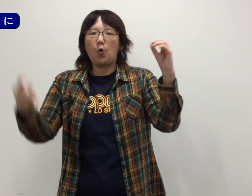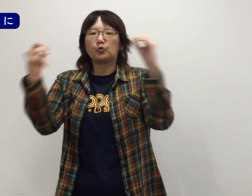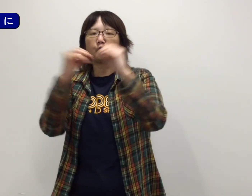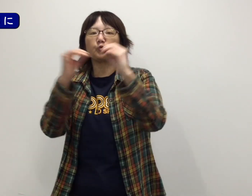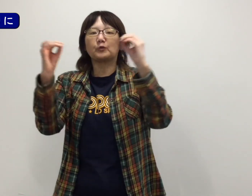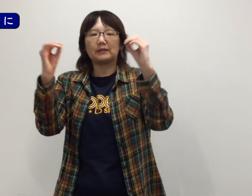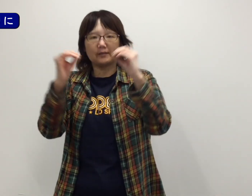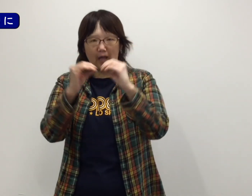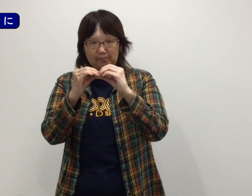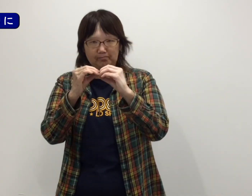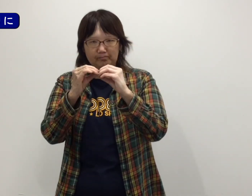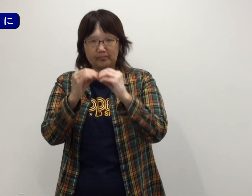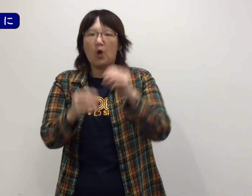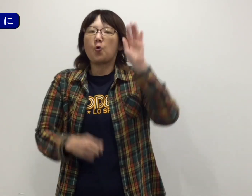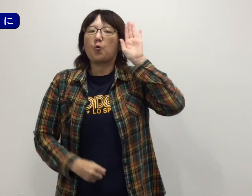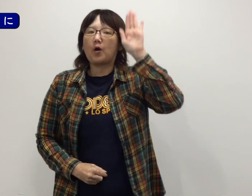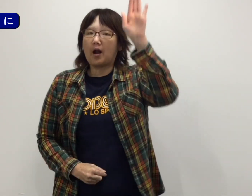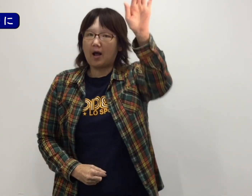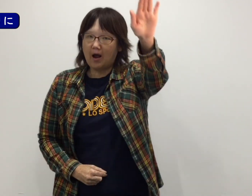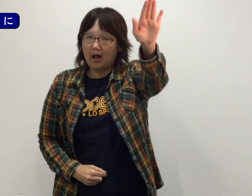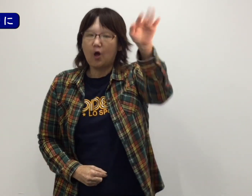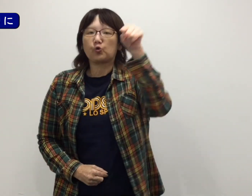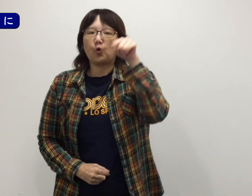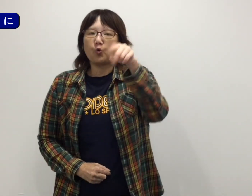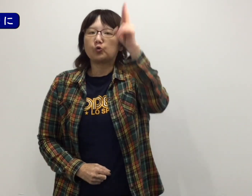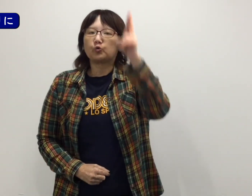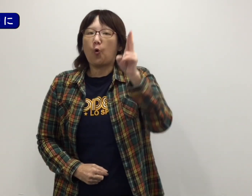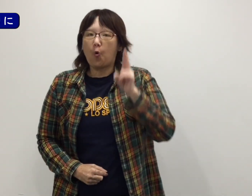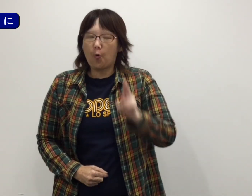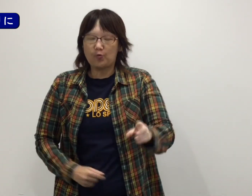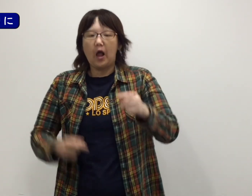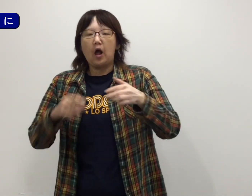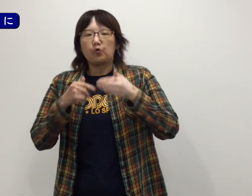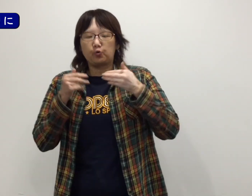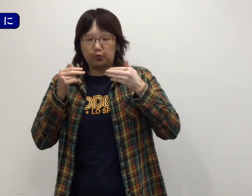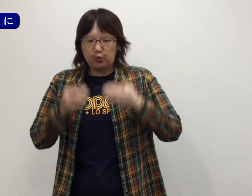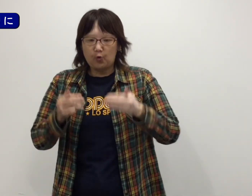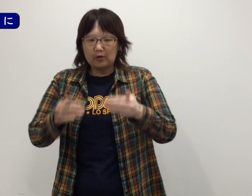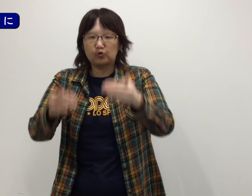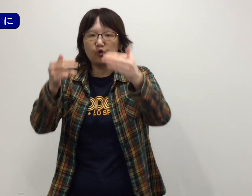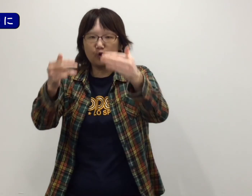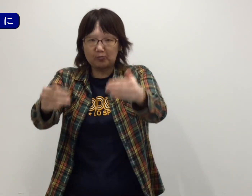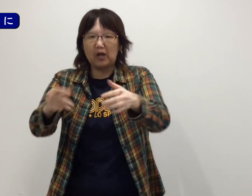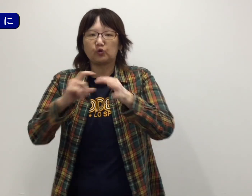てこれからもこのような取り組みを続けていきます